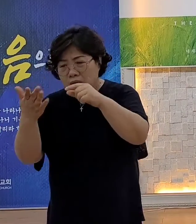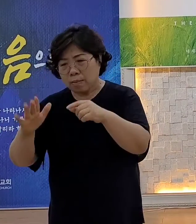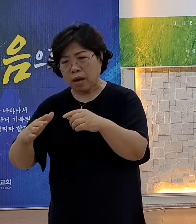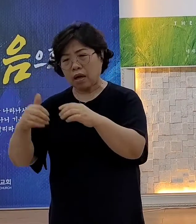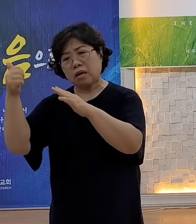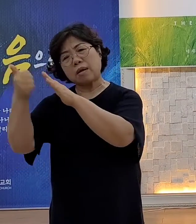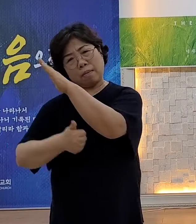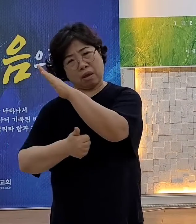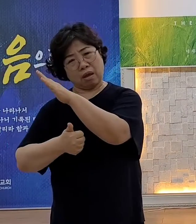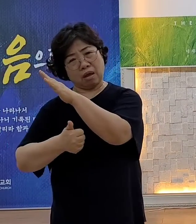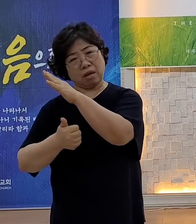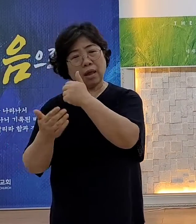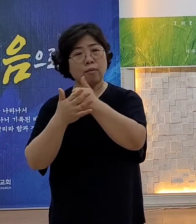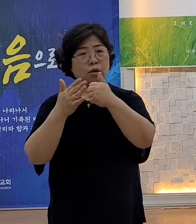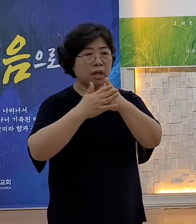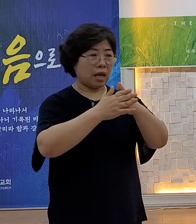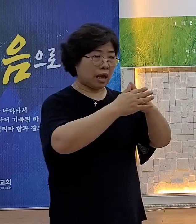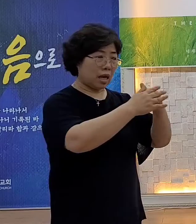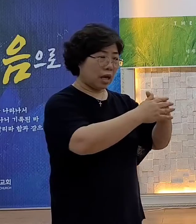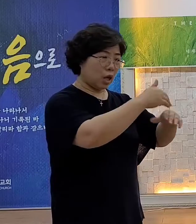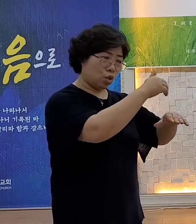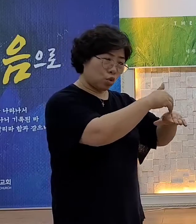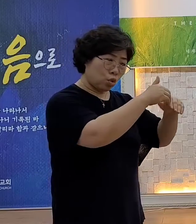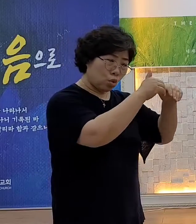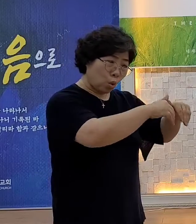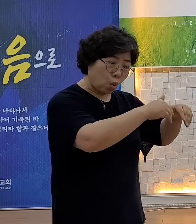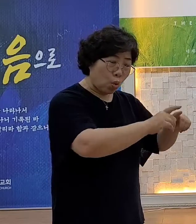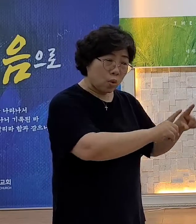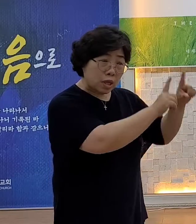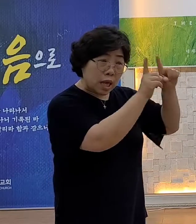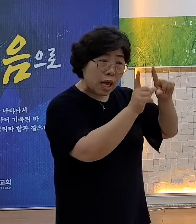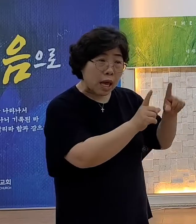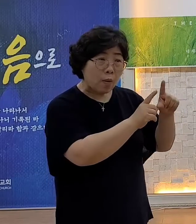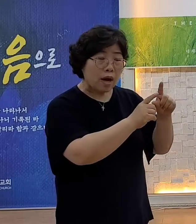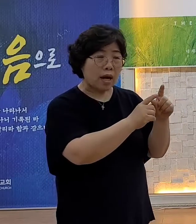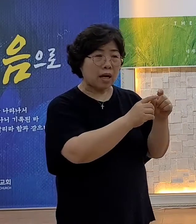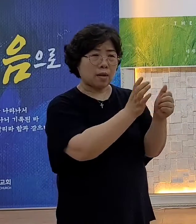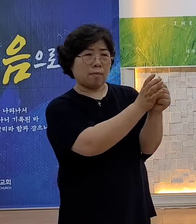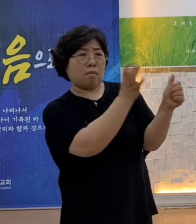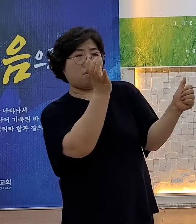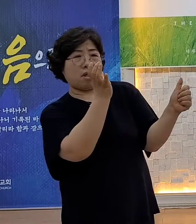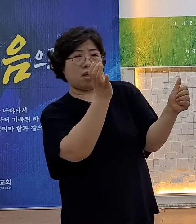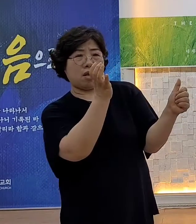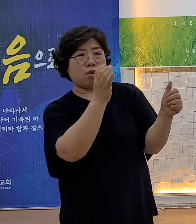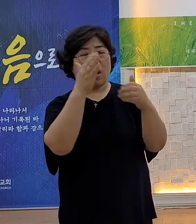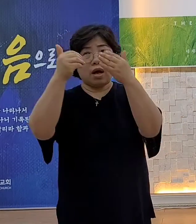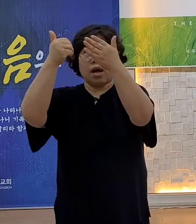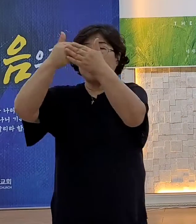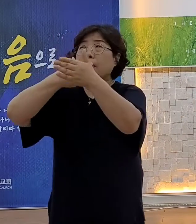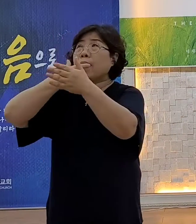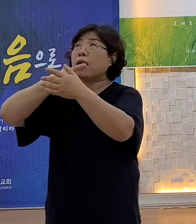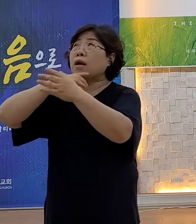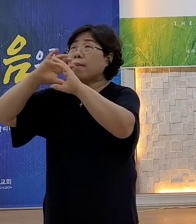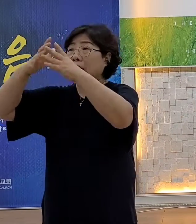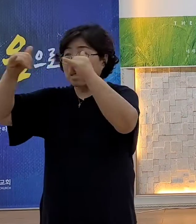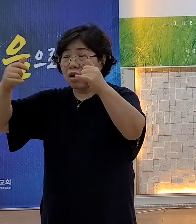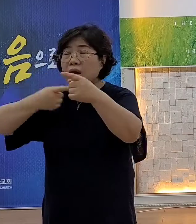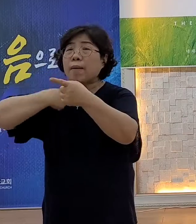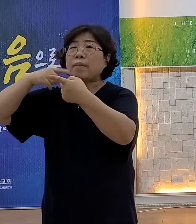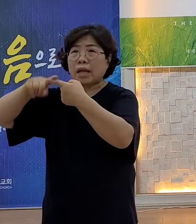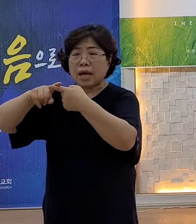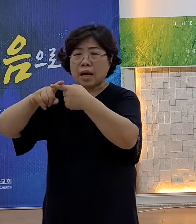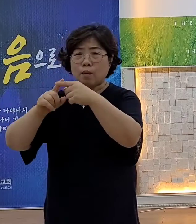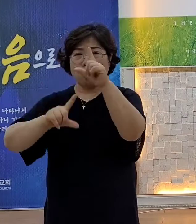그래서 하나님께서 40년 동안 그 광야를 뺑뺑이 돌리면서 훈련을 시킵니다. 하나님의 백성. 그리고 연단을